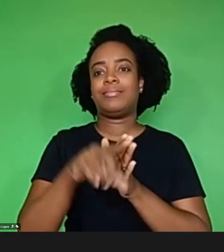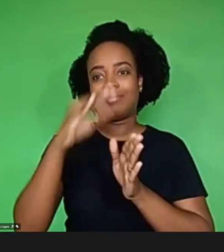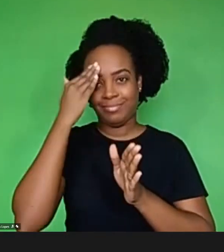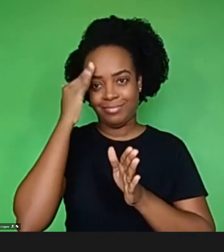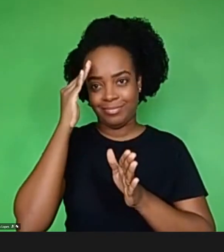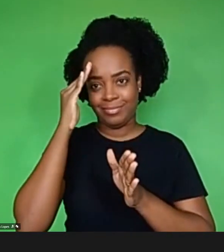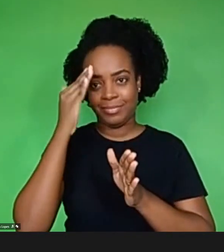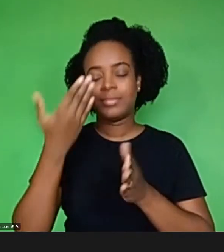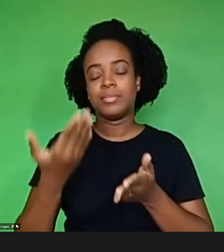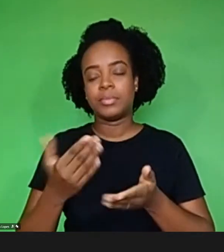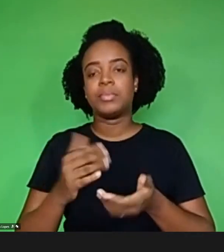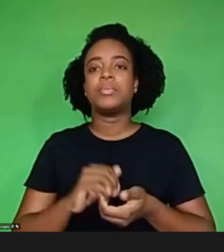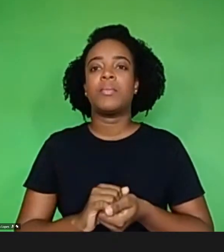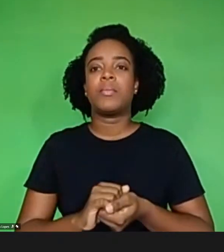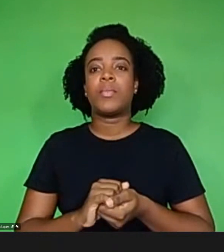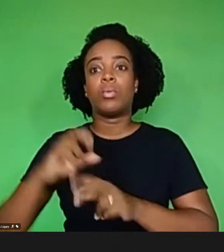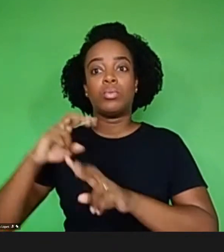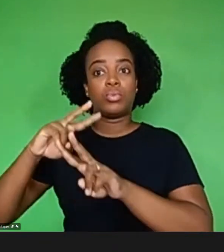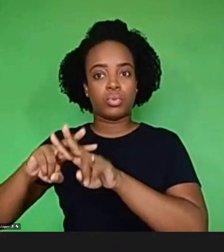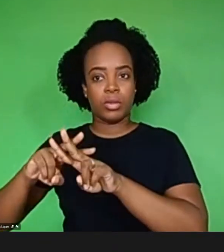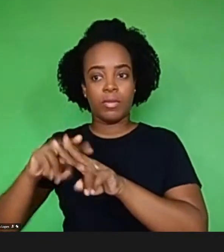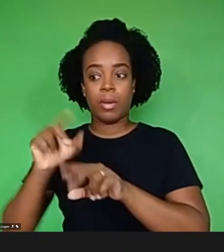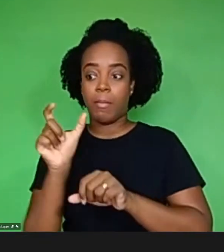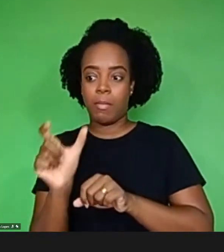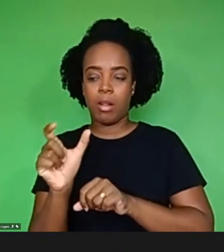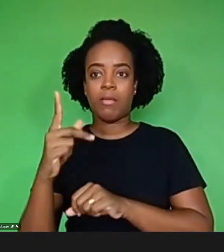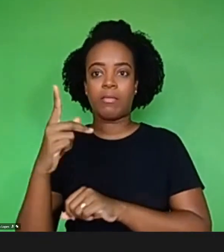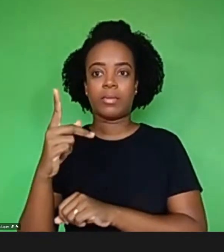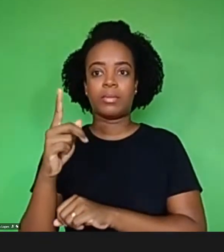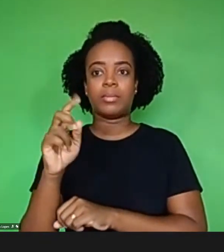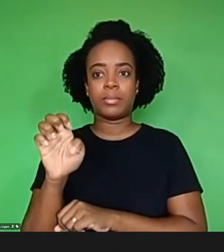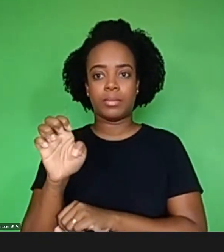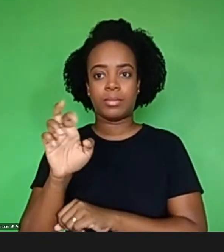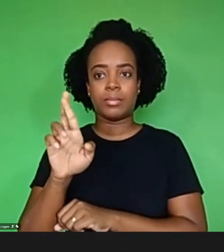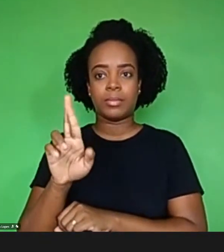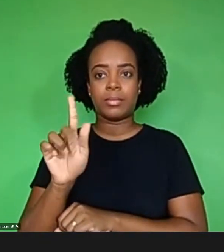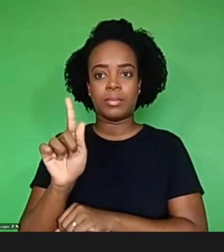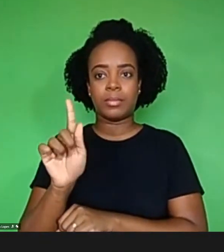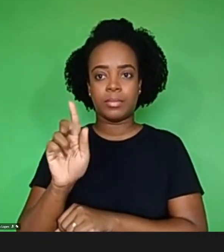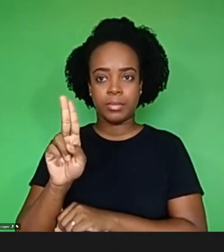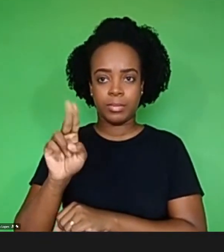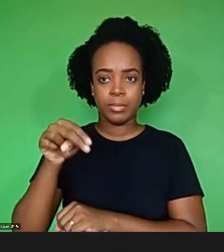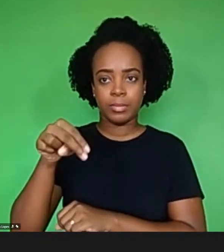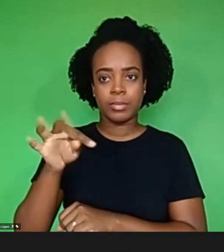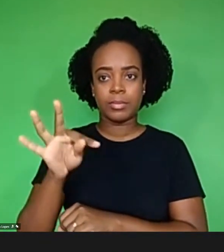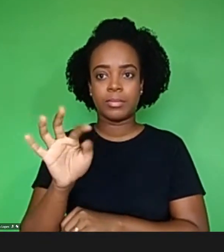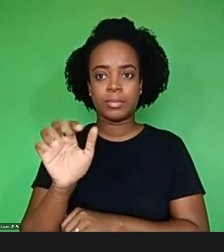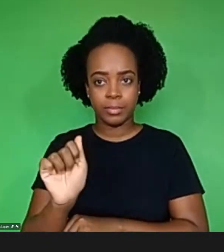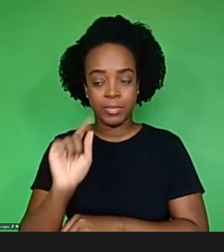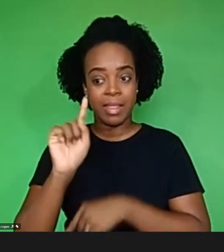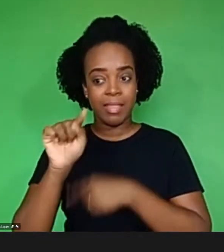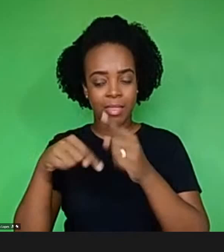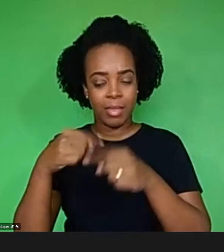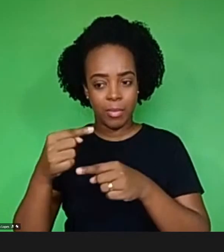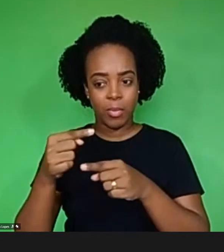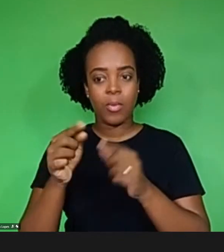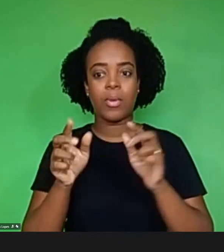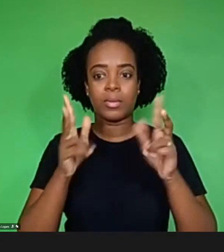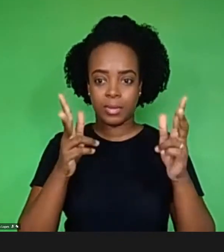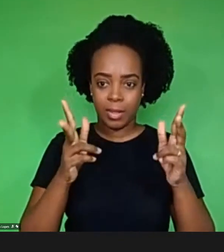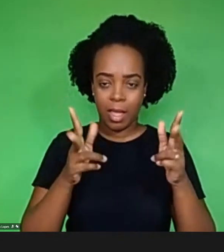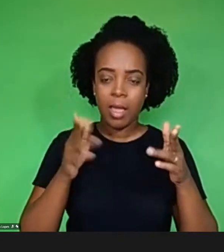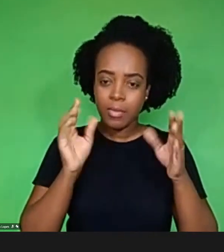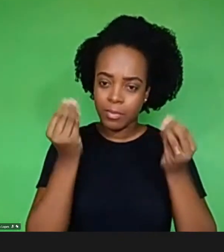você coloca do lado a sua pergunta, e a gente, no final das nossas falas, a gente vai estar respondendo aqui para todo mundo, ok?